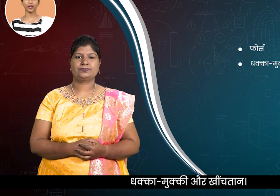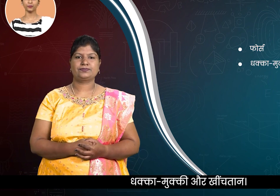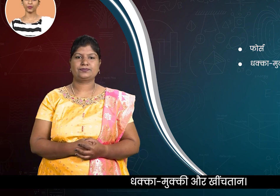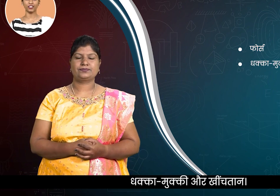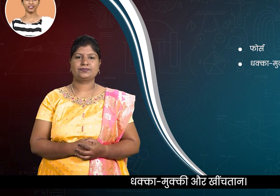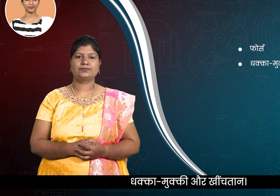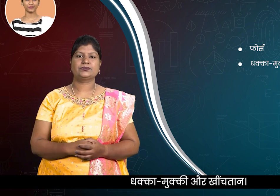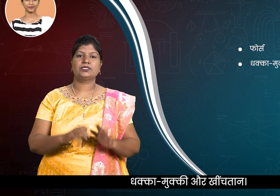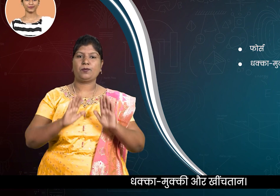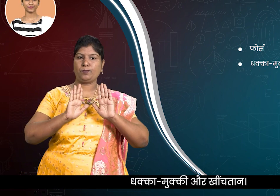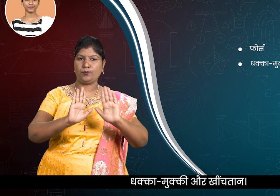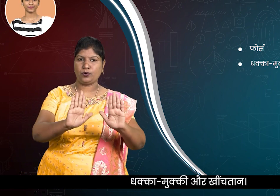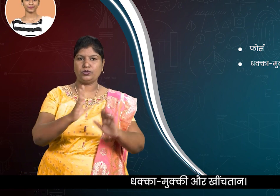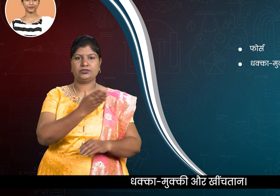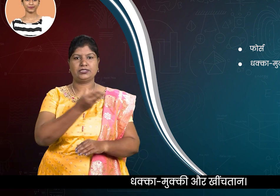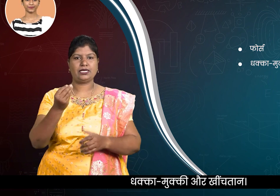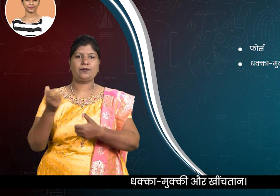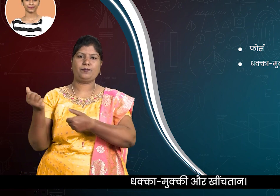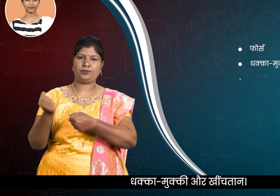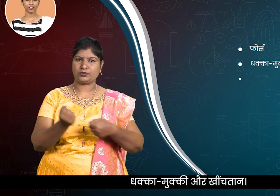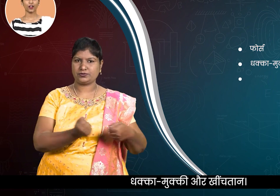धक्का मुक्की और खींचातानी।